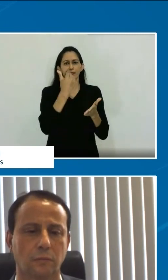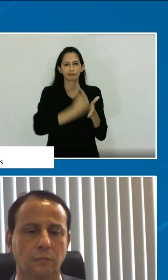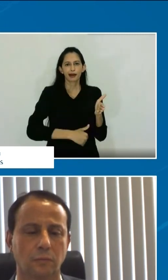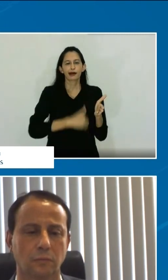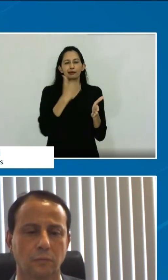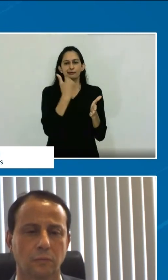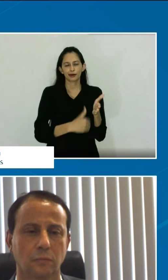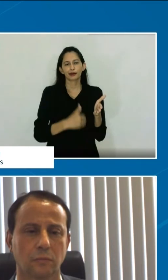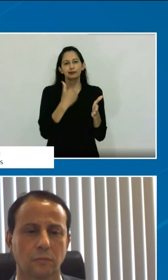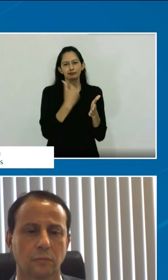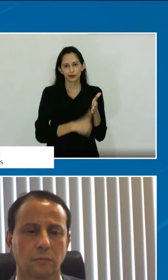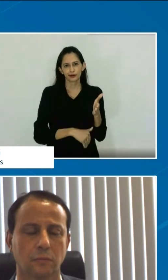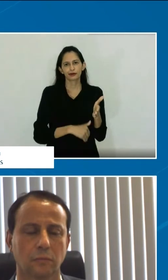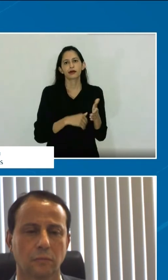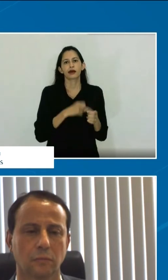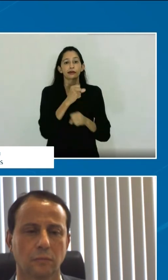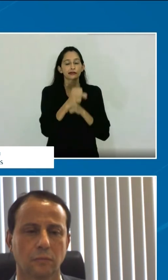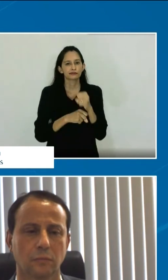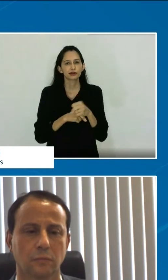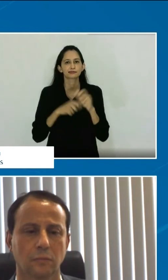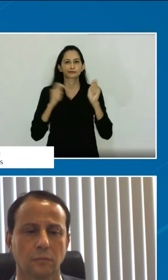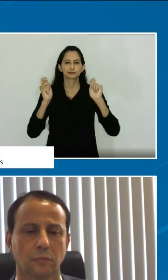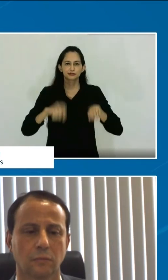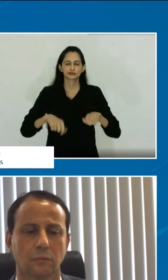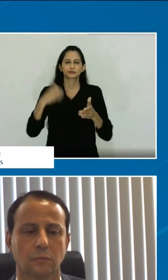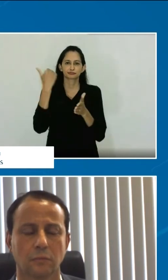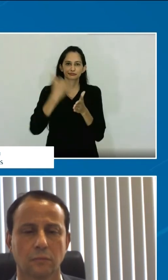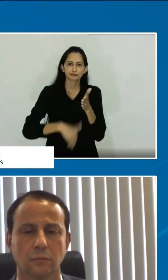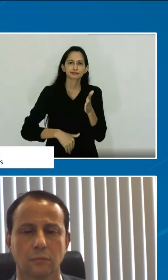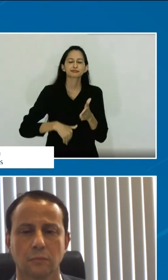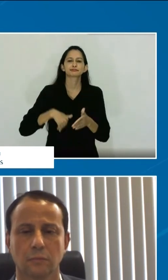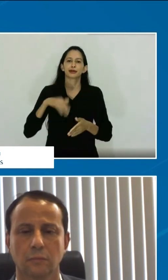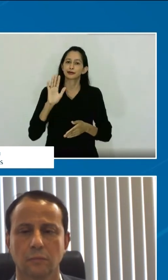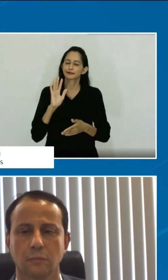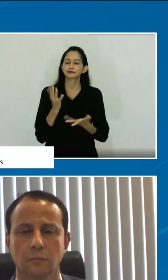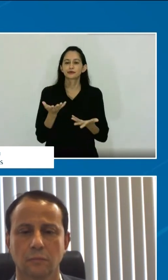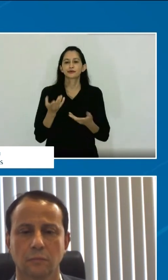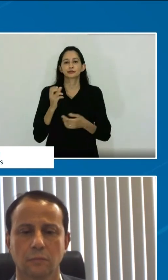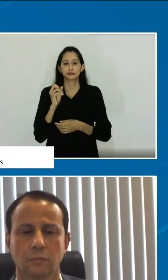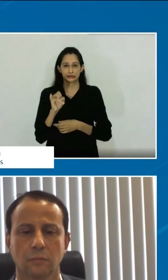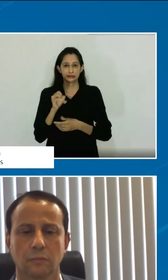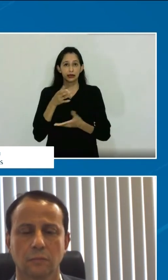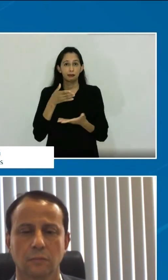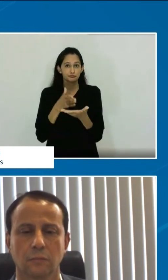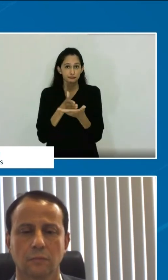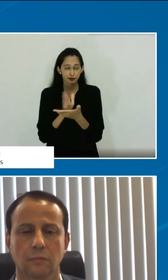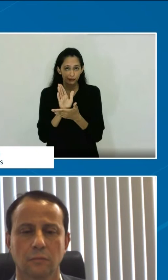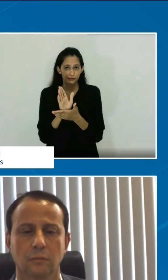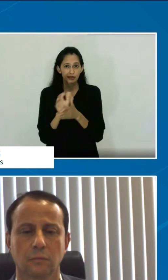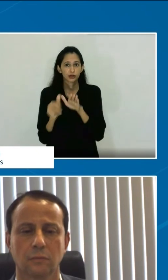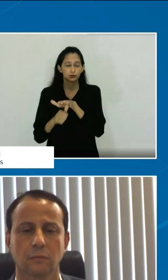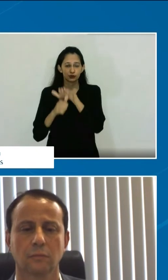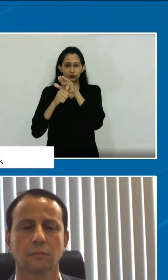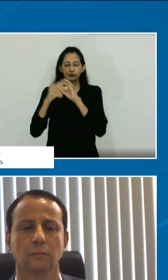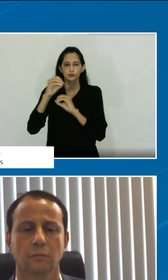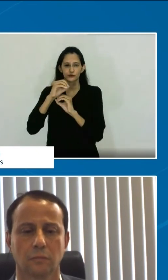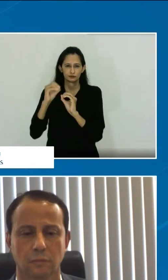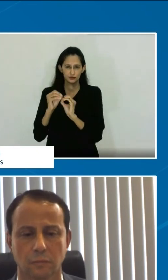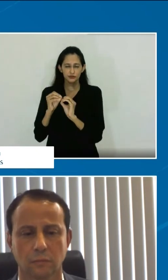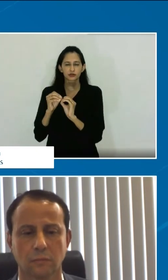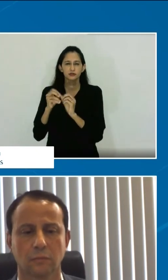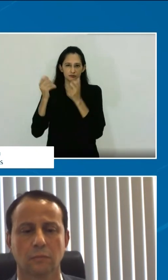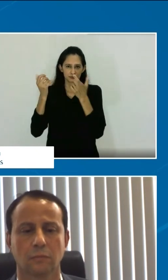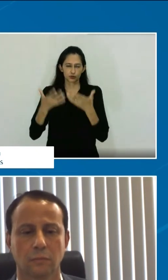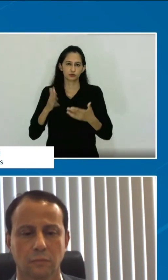questão do possível corte do ano que vem, que se for aprovado, segundo o professor Edivar, reitor da UFG e presidente da Andifes, deve fazer